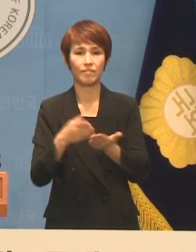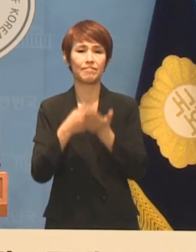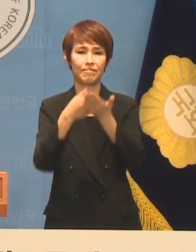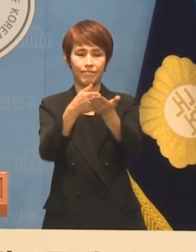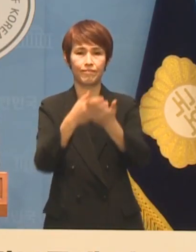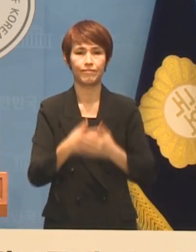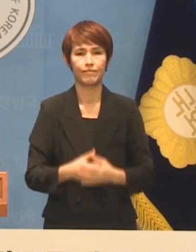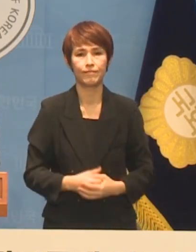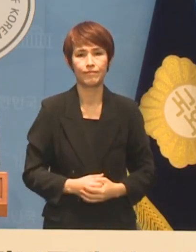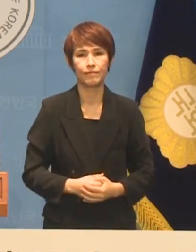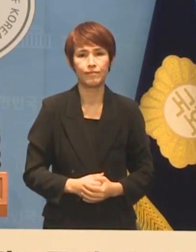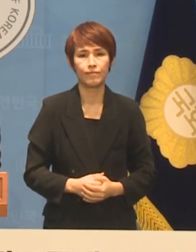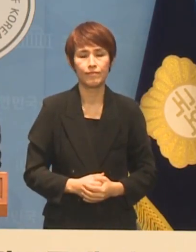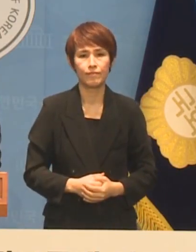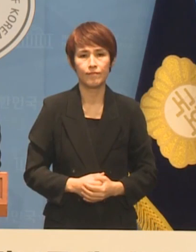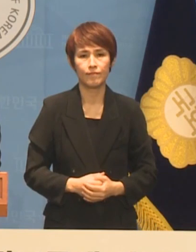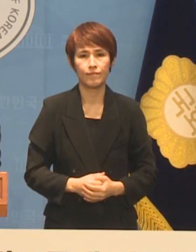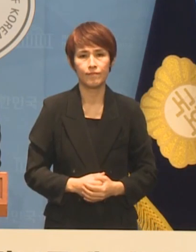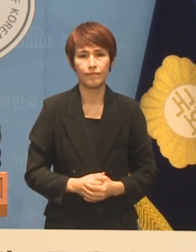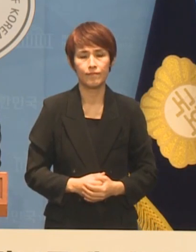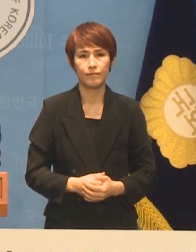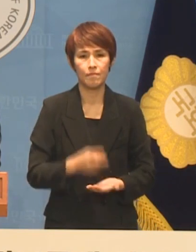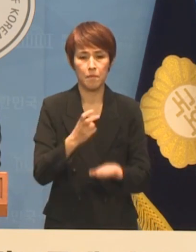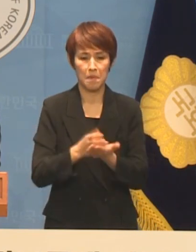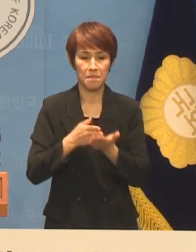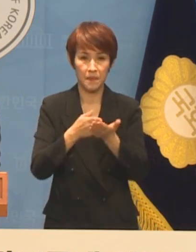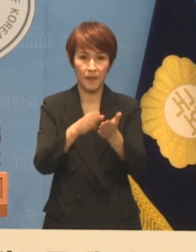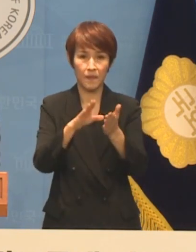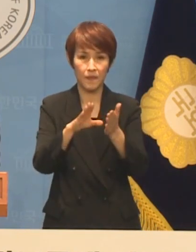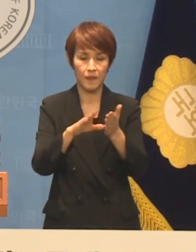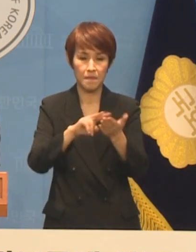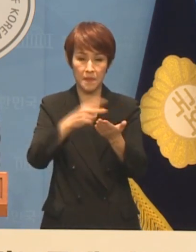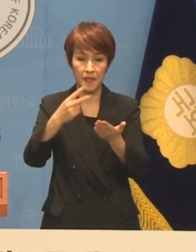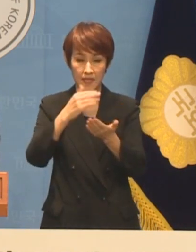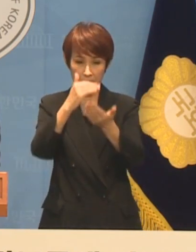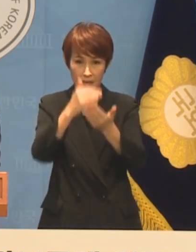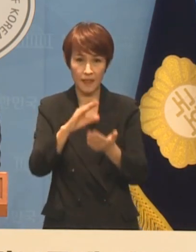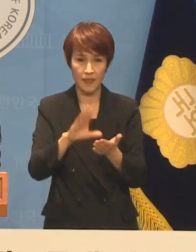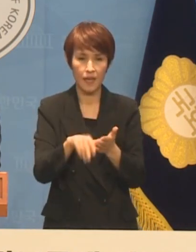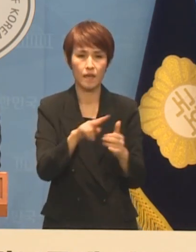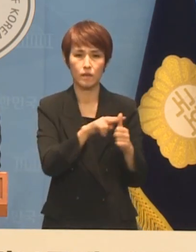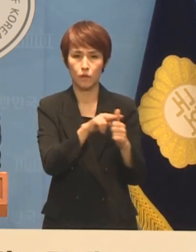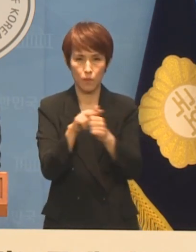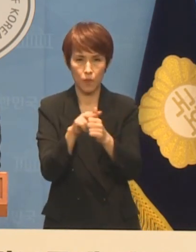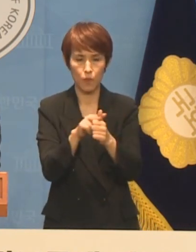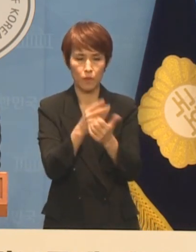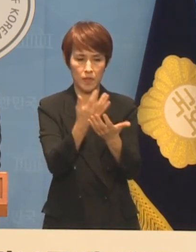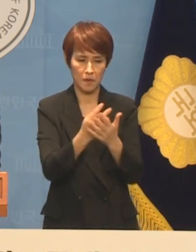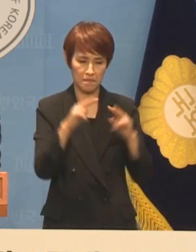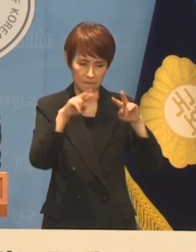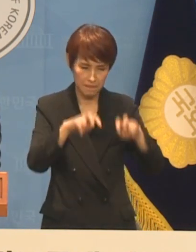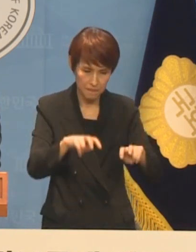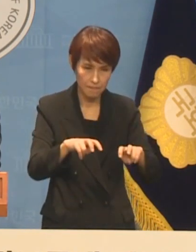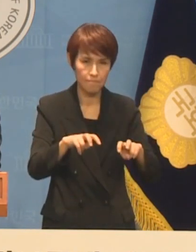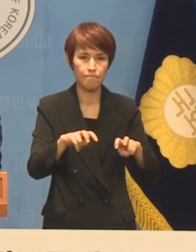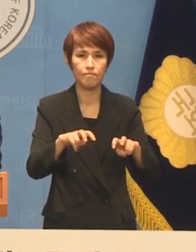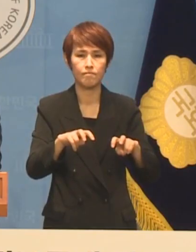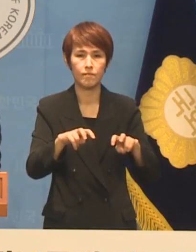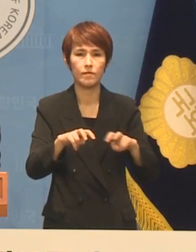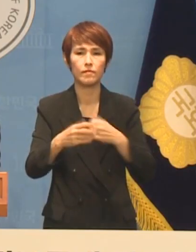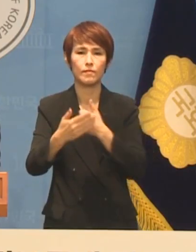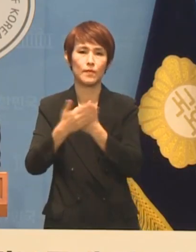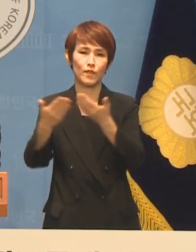발의했습니다. 개정안 마련 과정에서 정보공개센터가 자료 분석과 개선 방안 논의에 적극